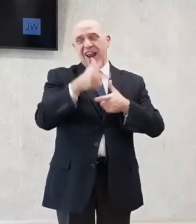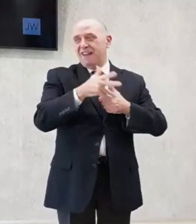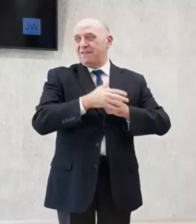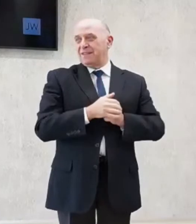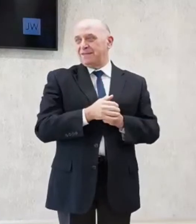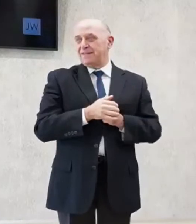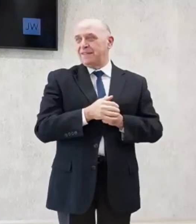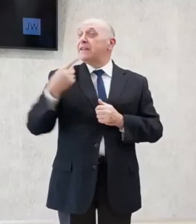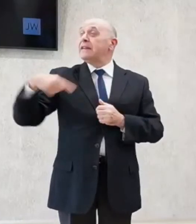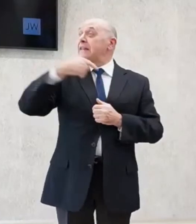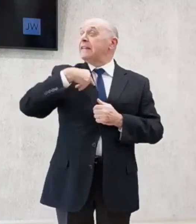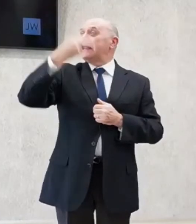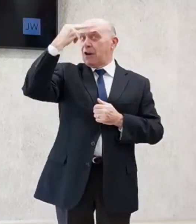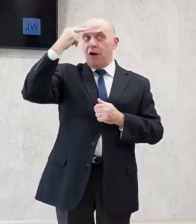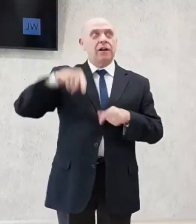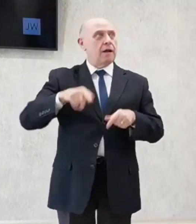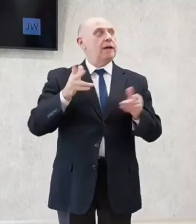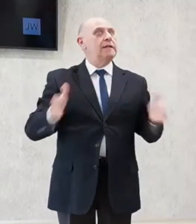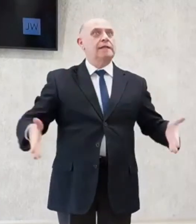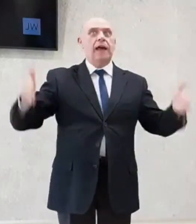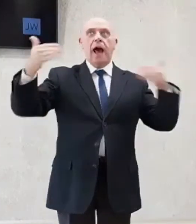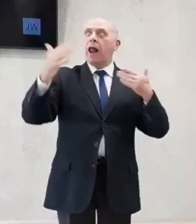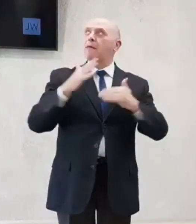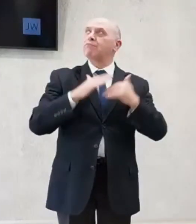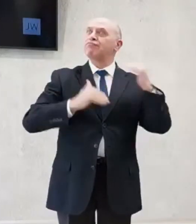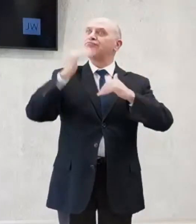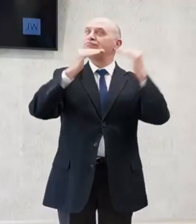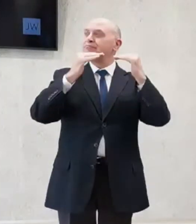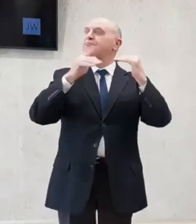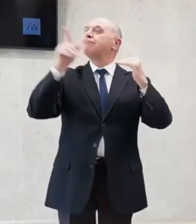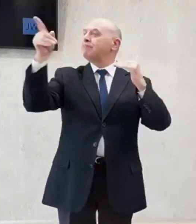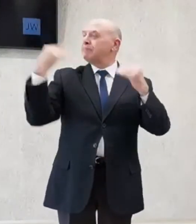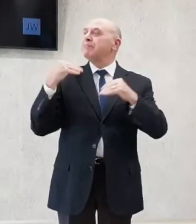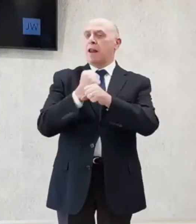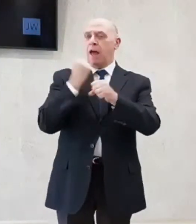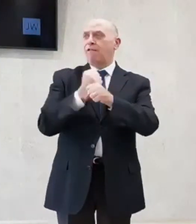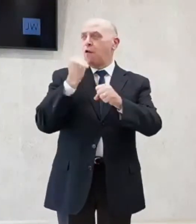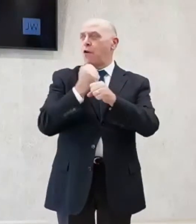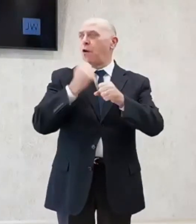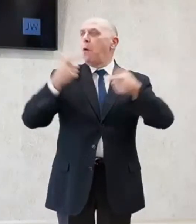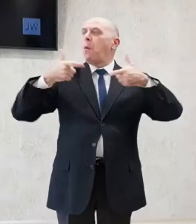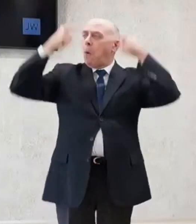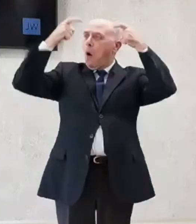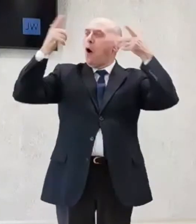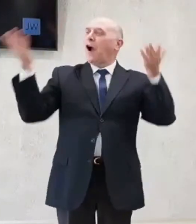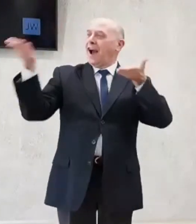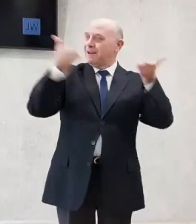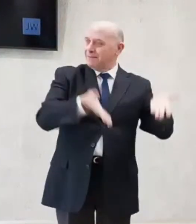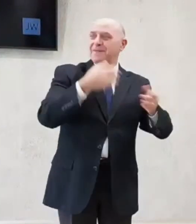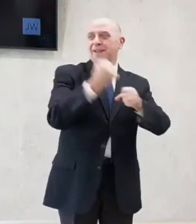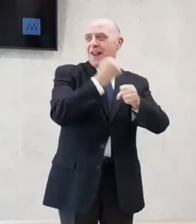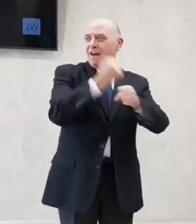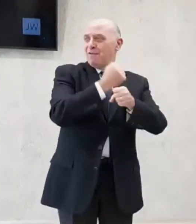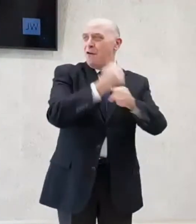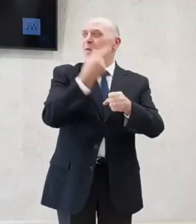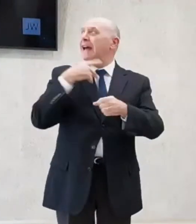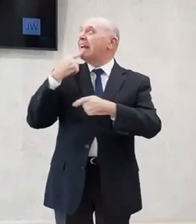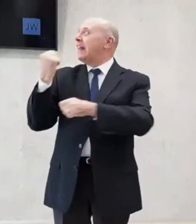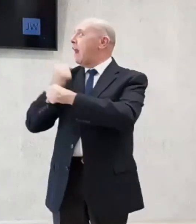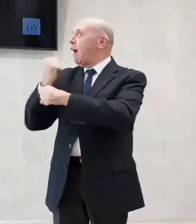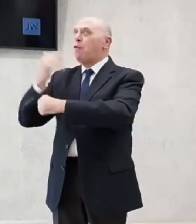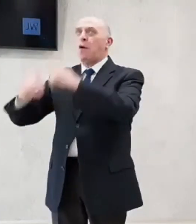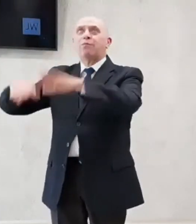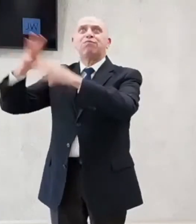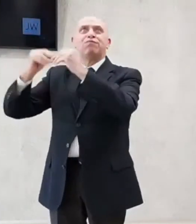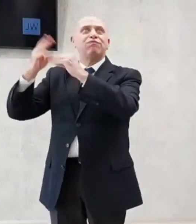ricordiamo anche Quando è stata costruita questa sala del regno ad esempio lei ha operato come cuoca nel cantiere per poter permettere ai lavoratori di